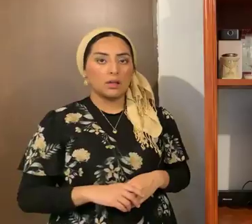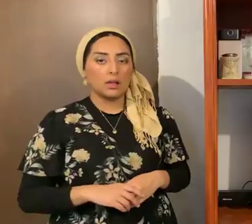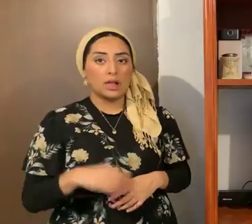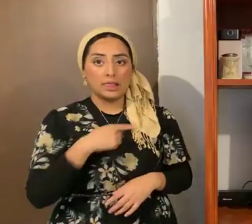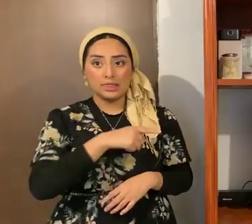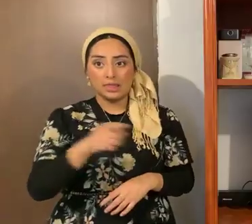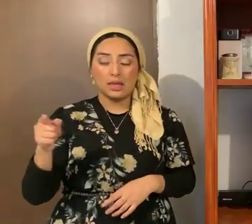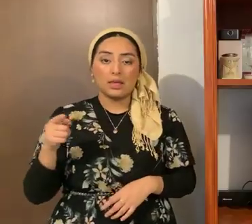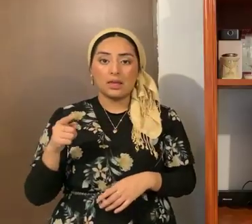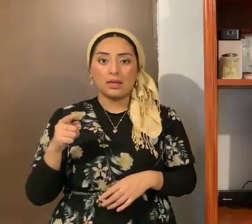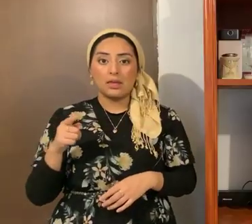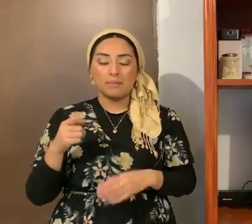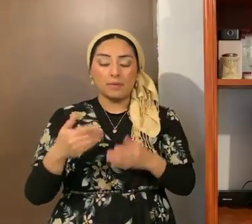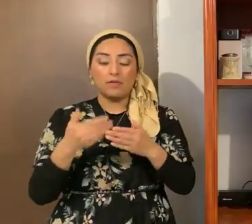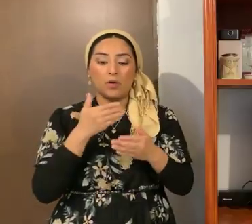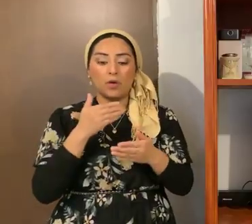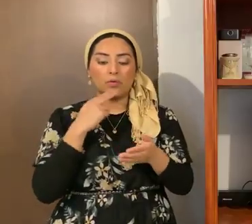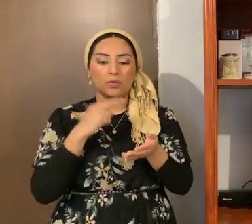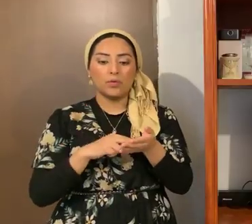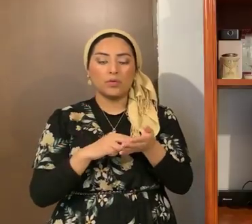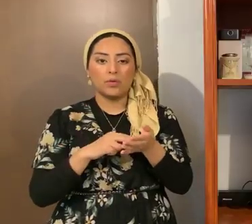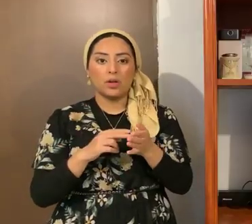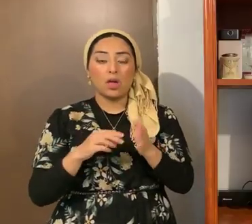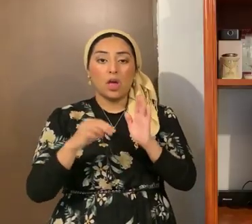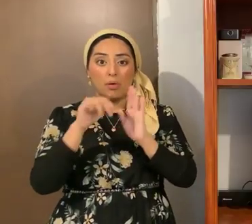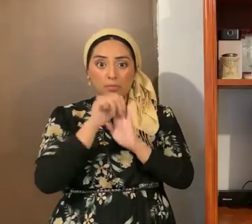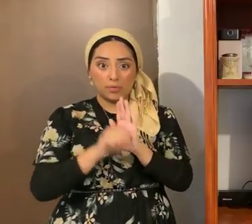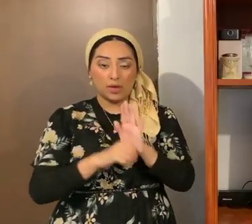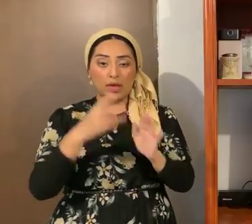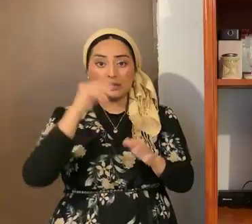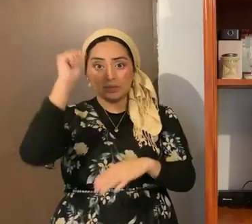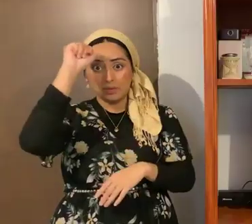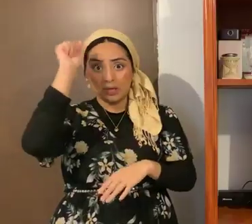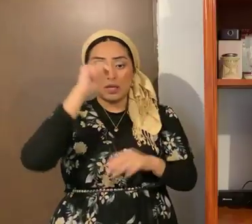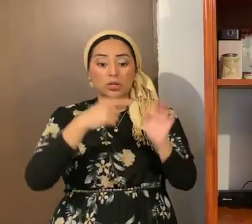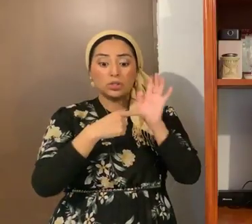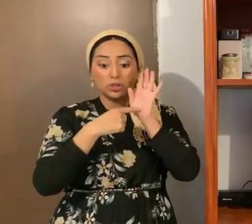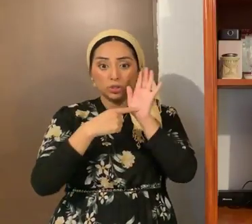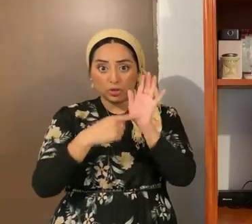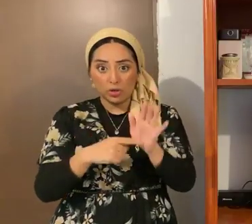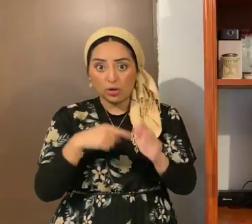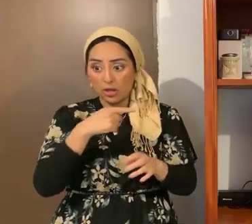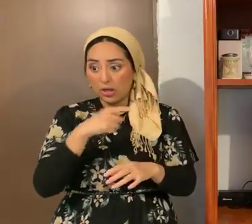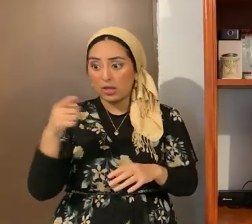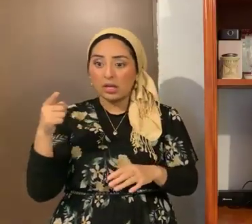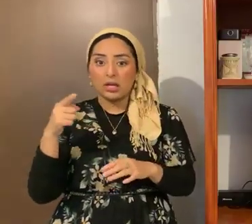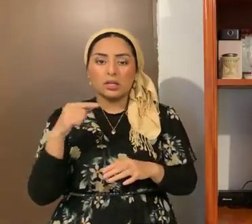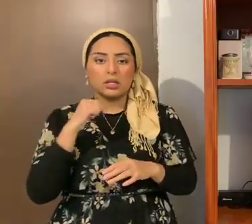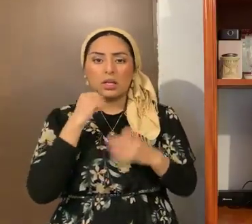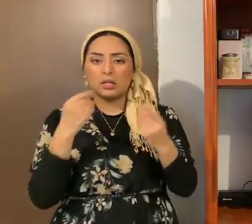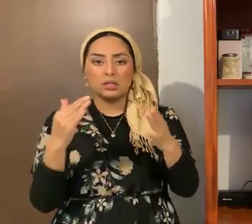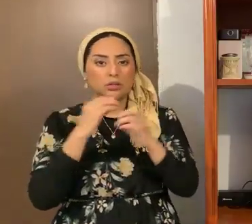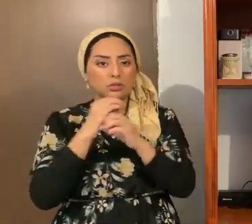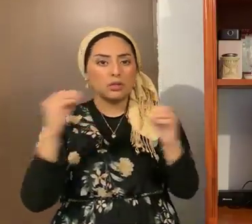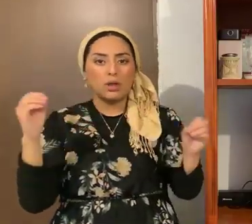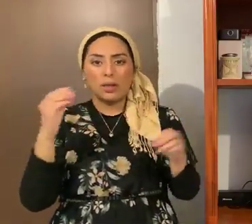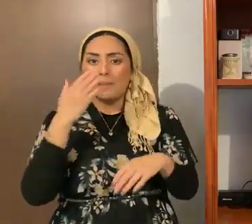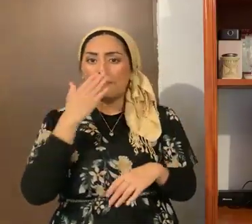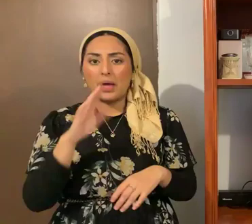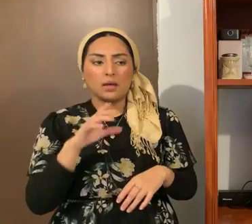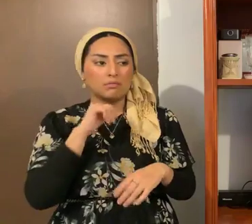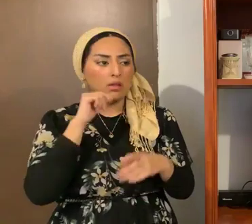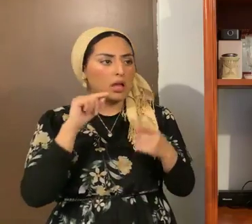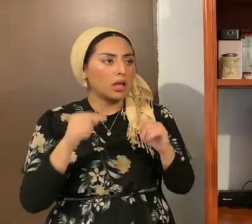Ellos demostraron, bueno, antes de que apunte ya lo vimos, pero Moshe y Samuel demuestran entonces que no hicieron nada deshonesto, que no hicieron